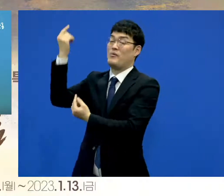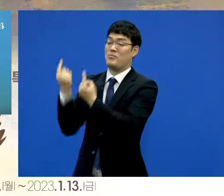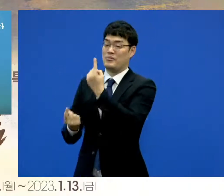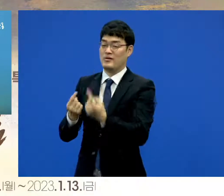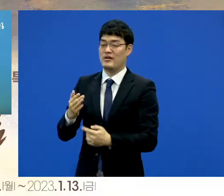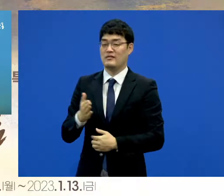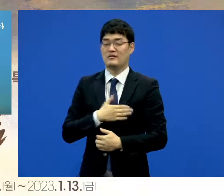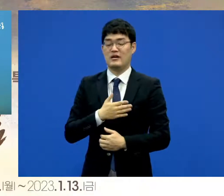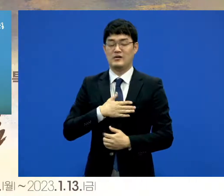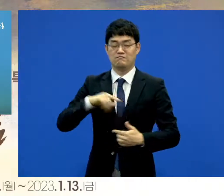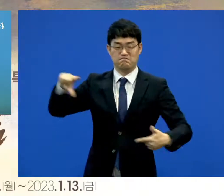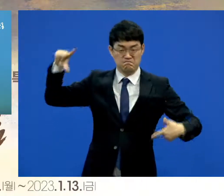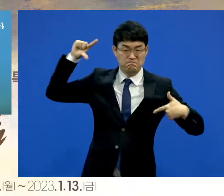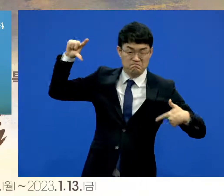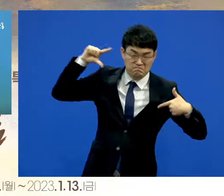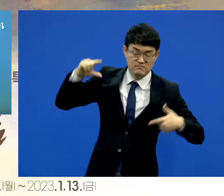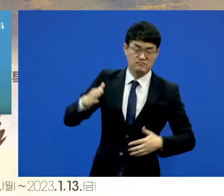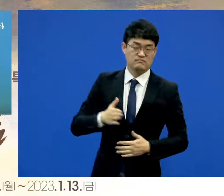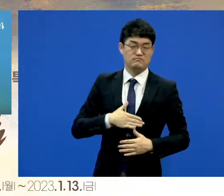비즈니스죠.